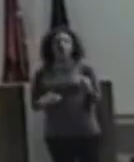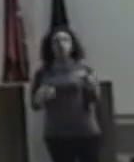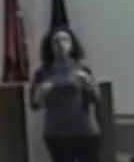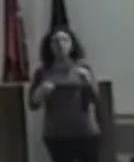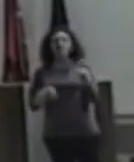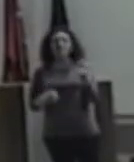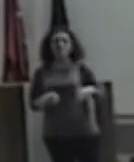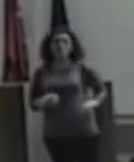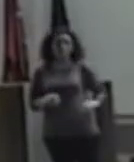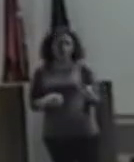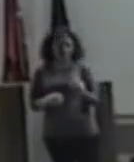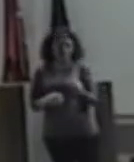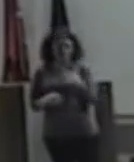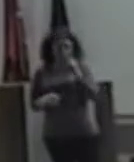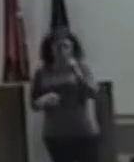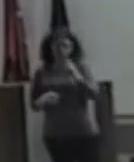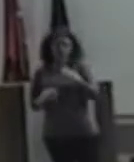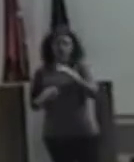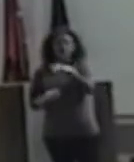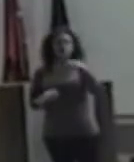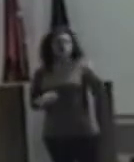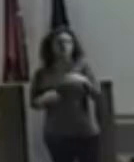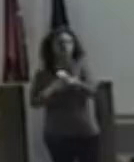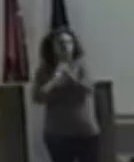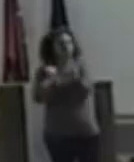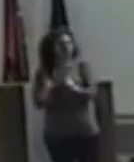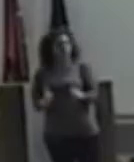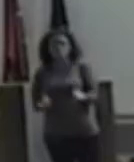además podemos ver el resultado de una forma